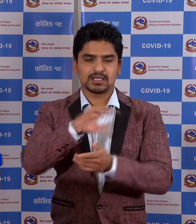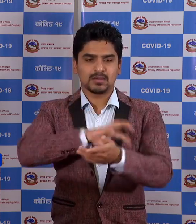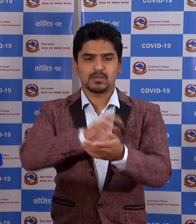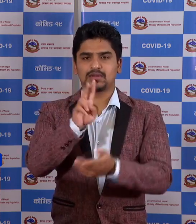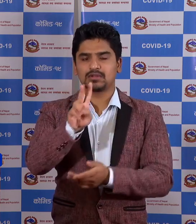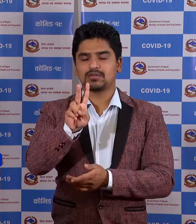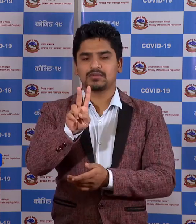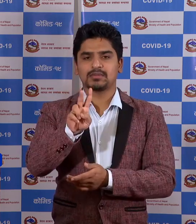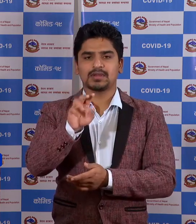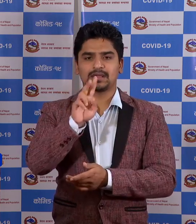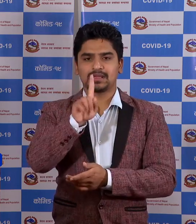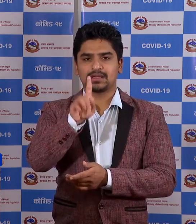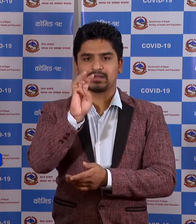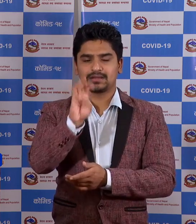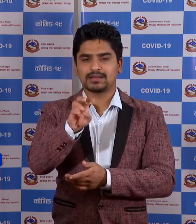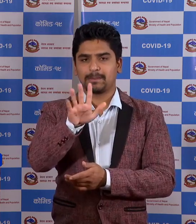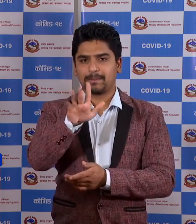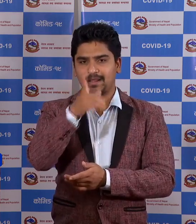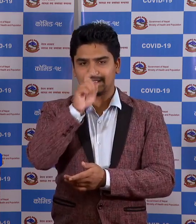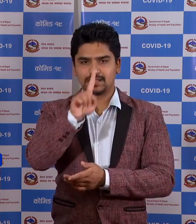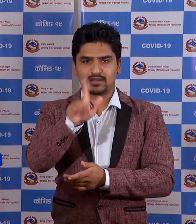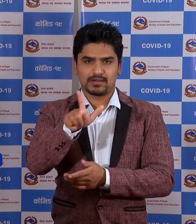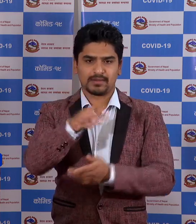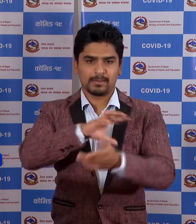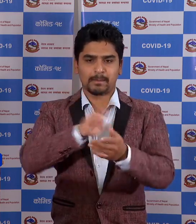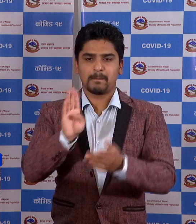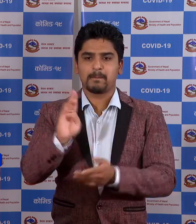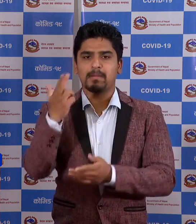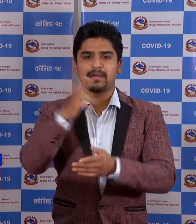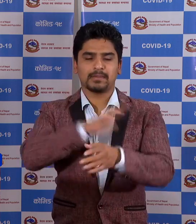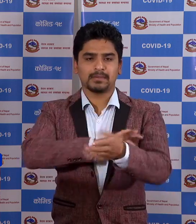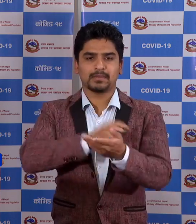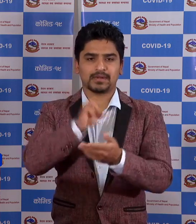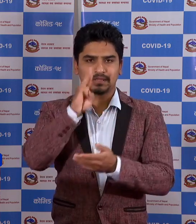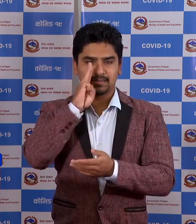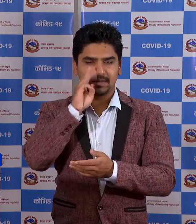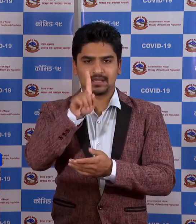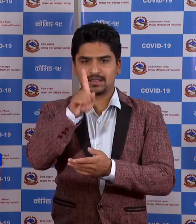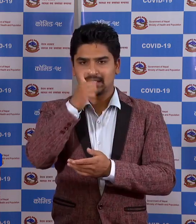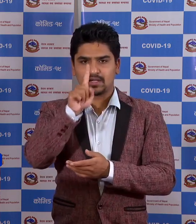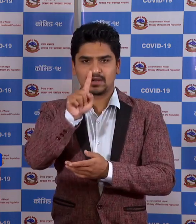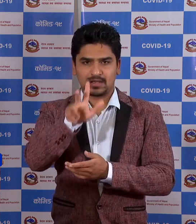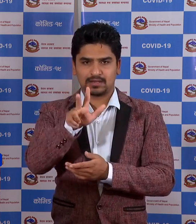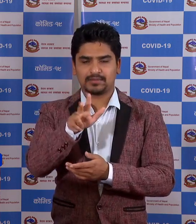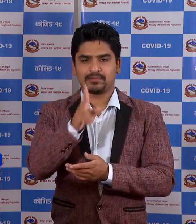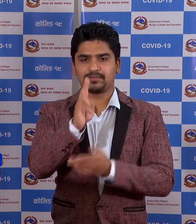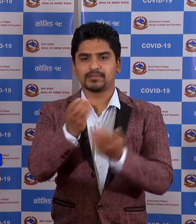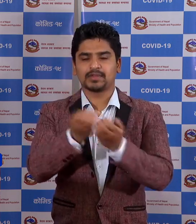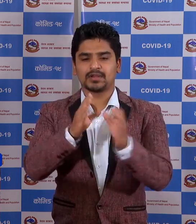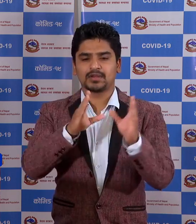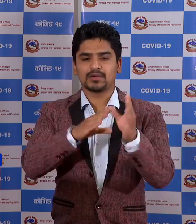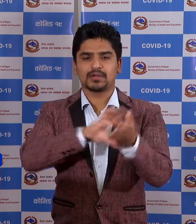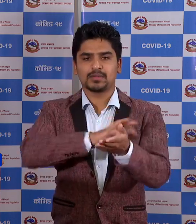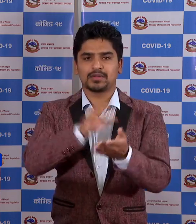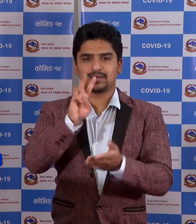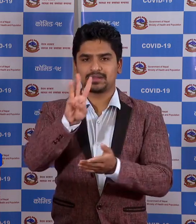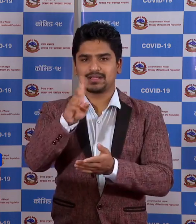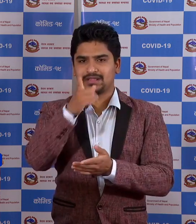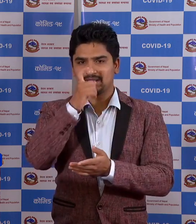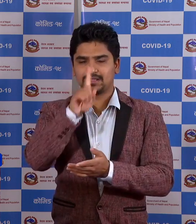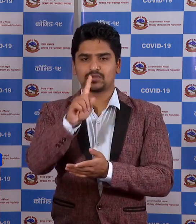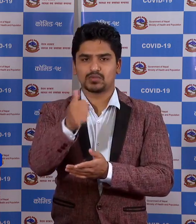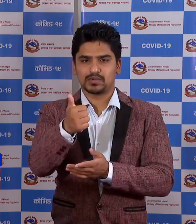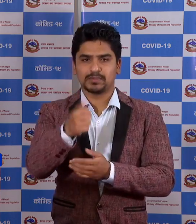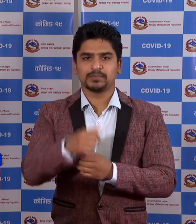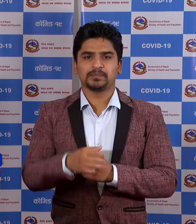2 मा 1,517, बागमती प्रदेशमा 118, त्यसै गरी गण्डकी प्रदेशमा